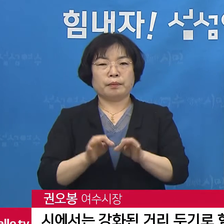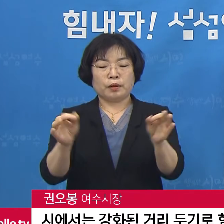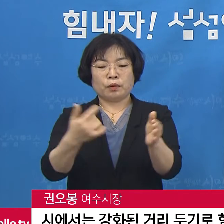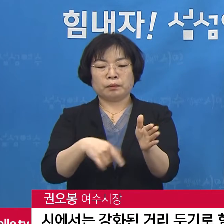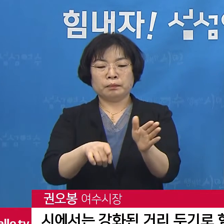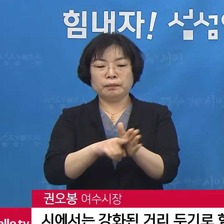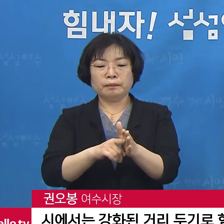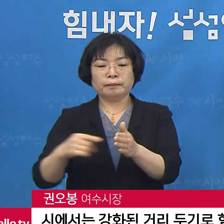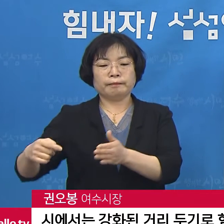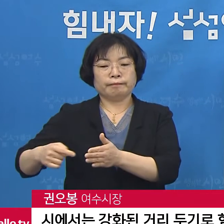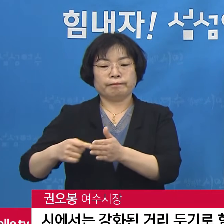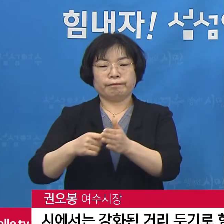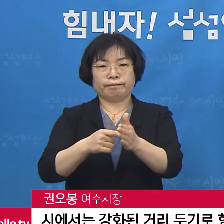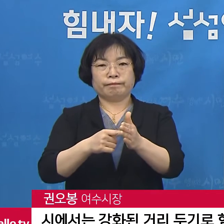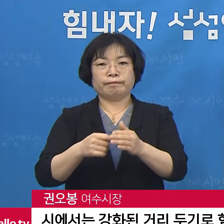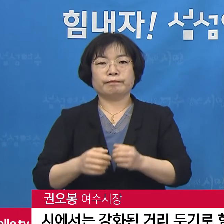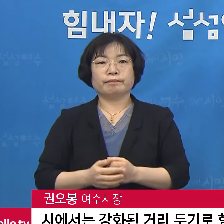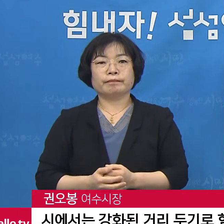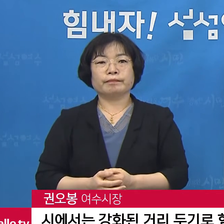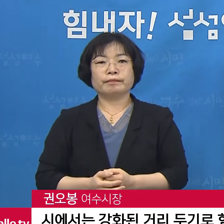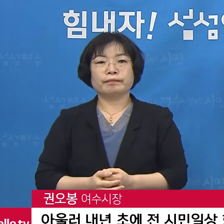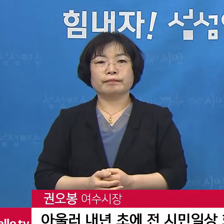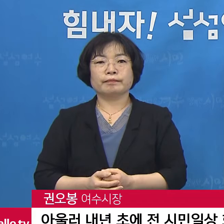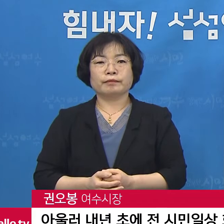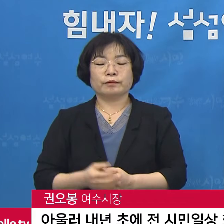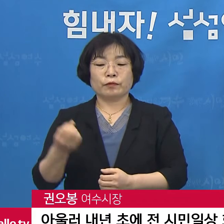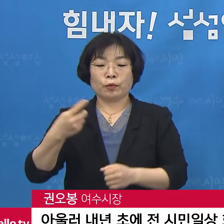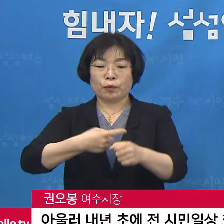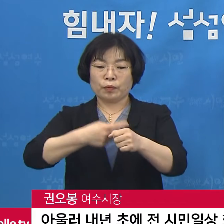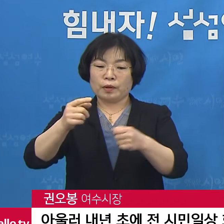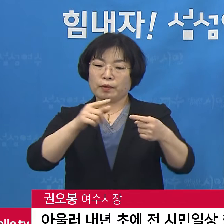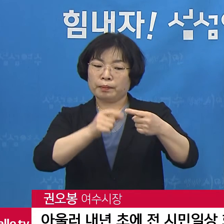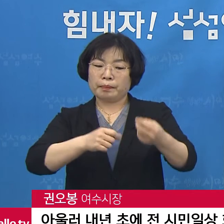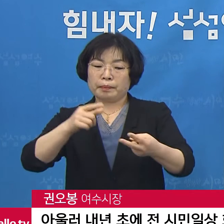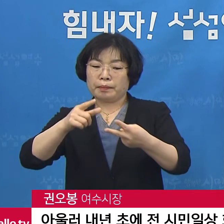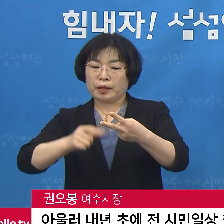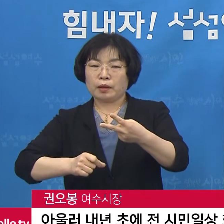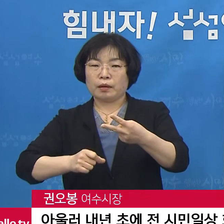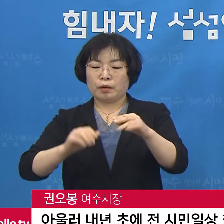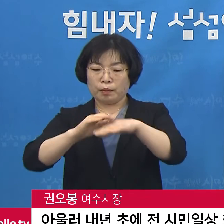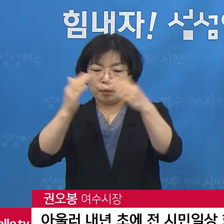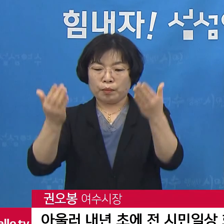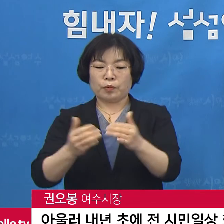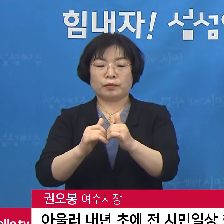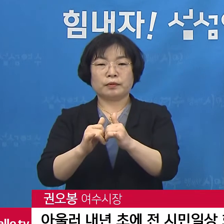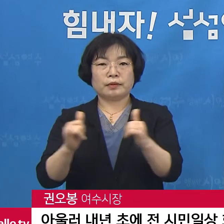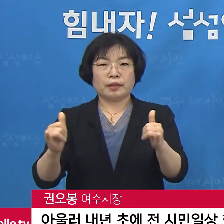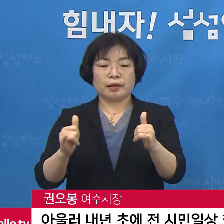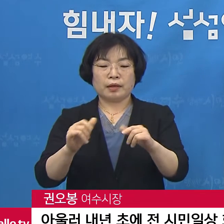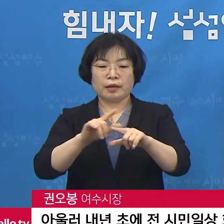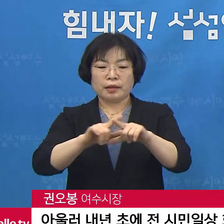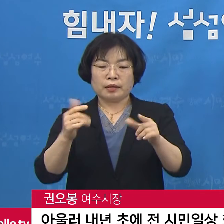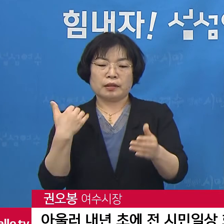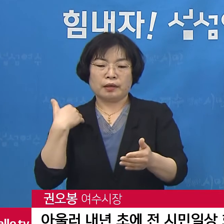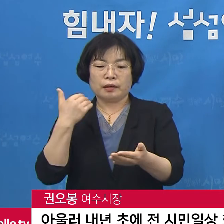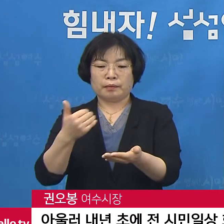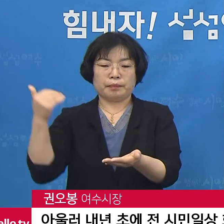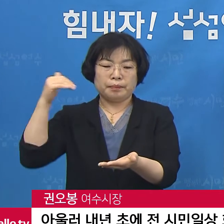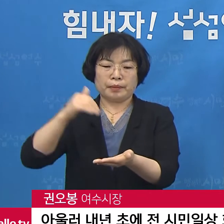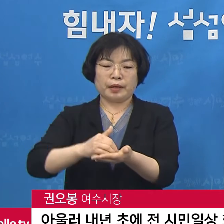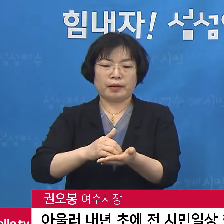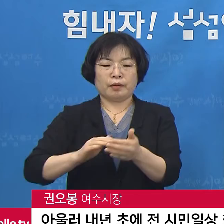최선을 다하겠습니다 아울러 내년 초에 전 시민 일상 회복 규 연금